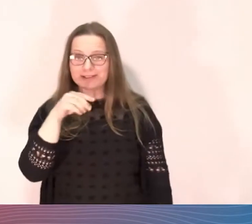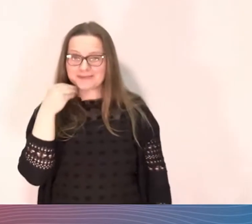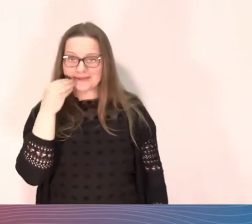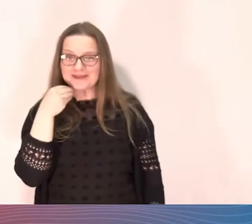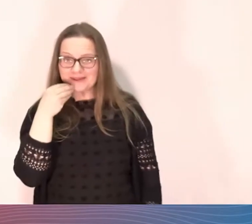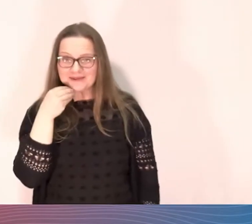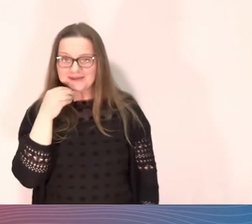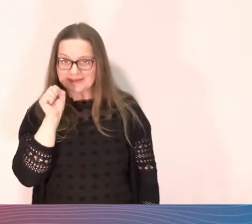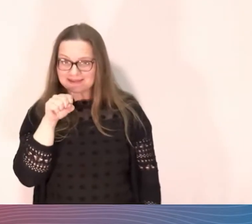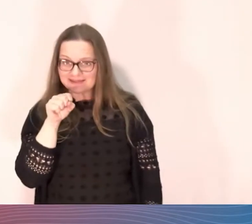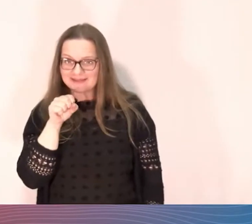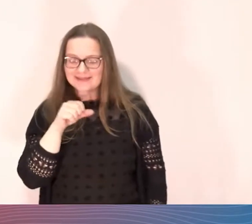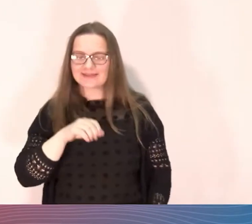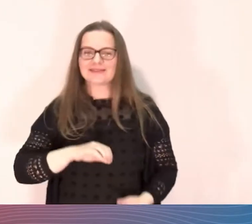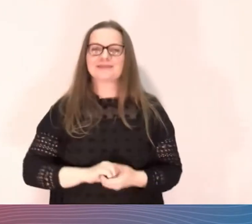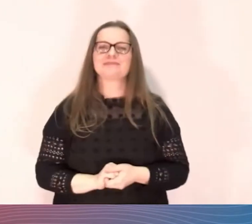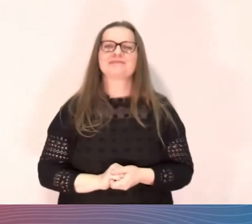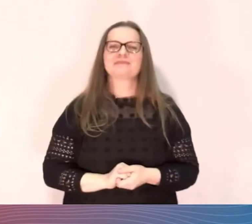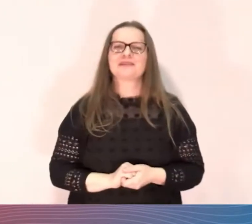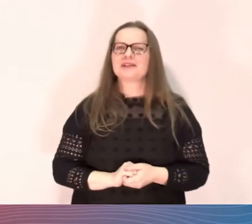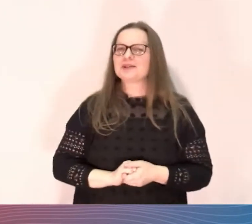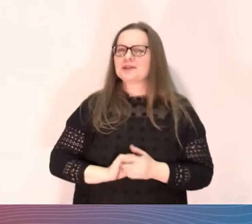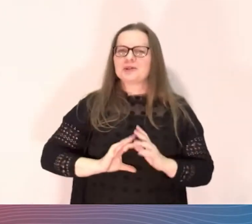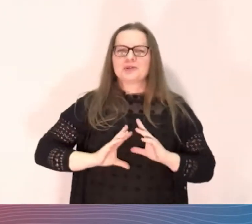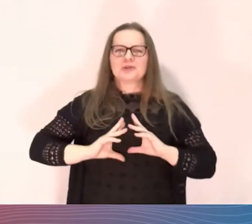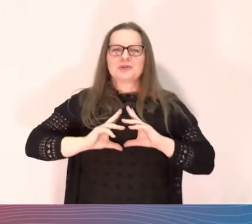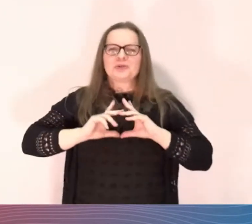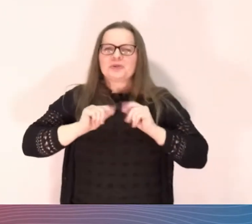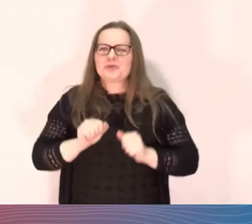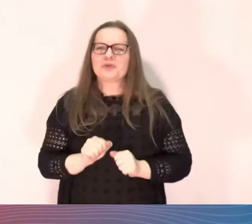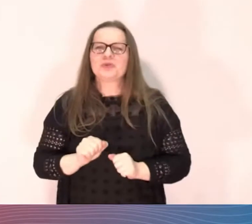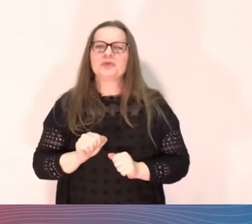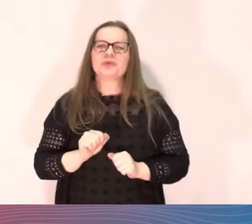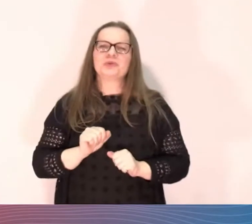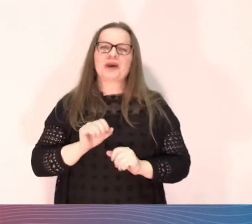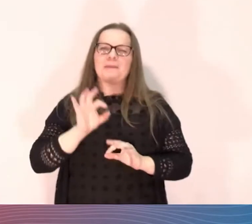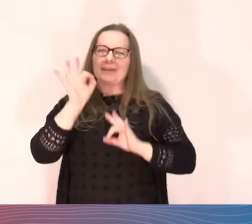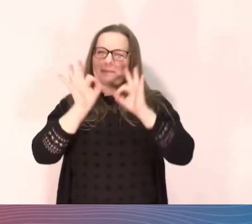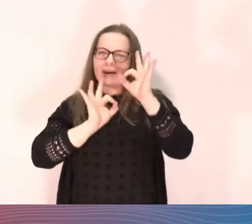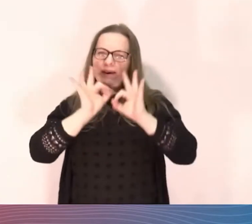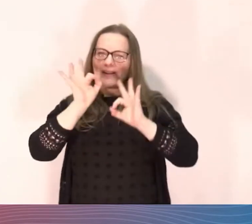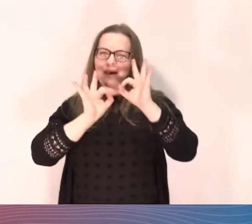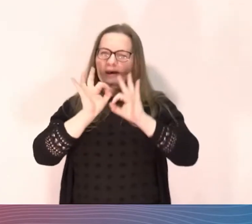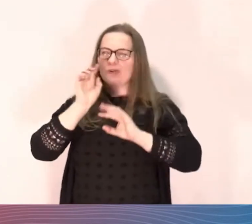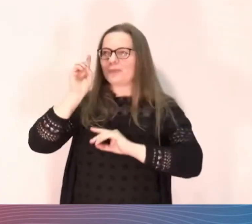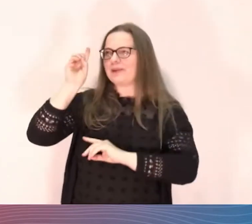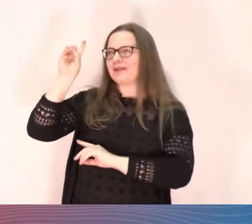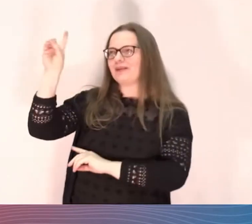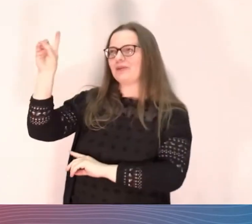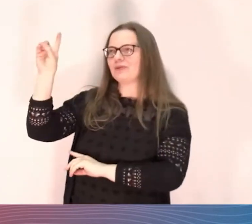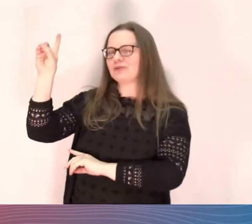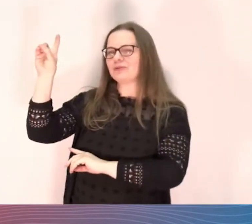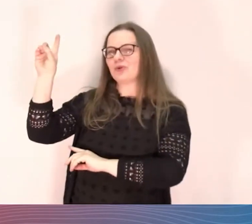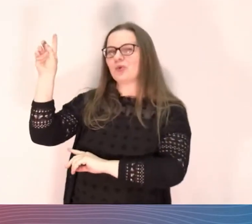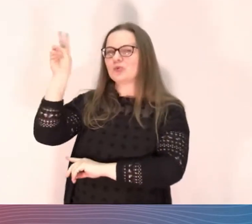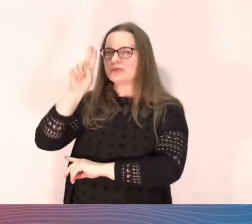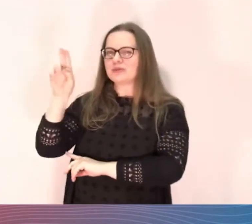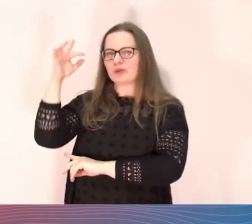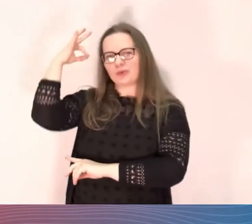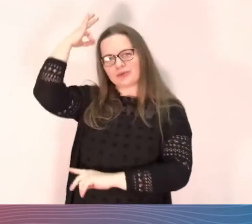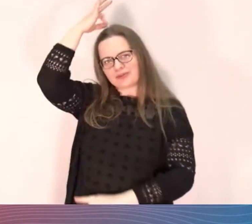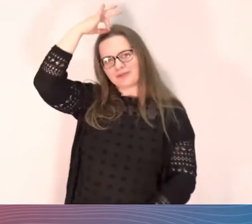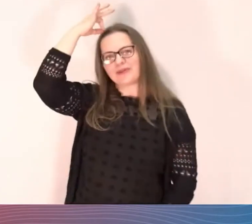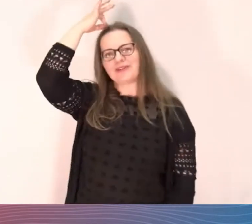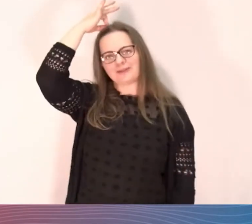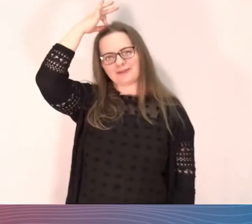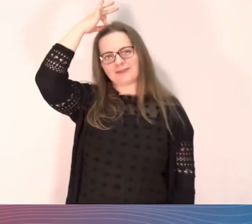Tudo isso, irmãos, é feito por esse penhor. Essa porção da terra que